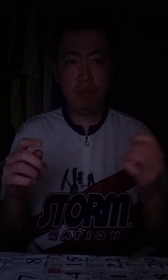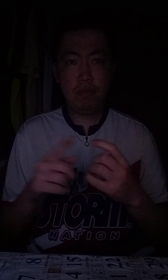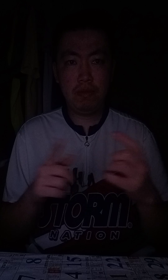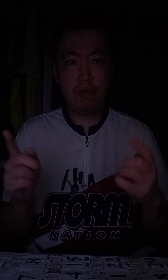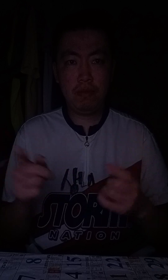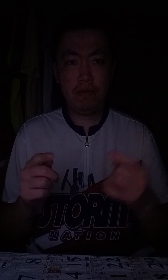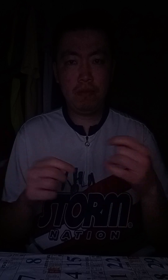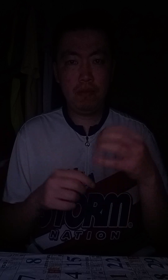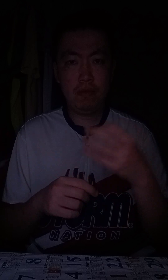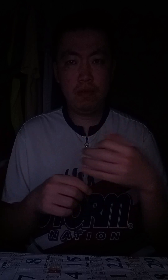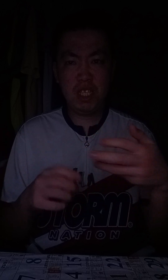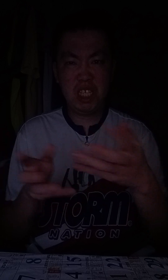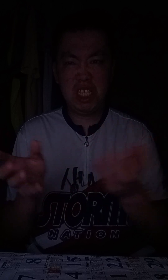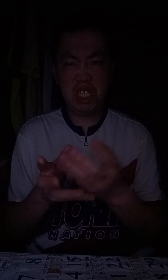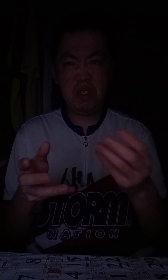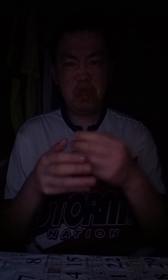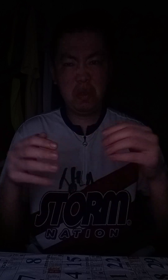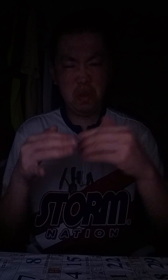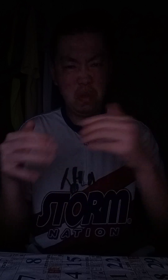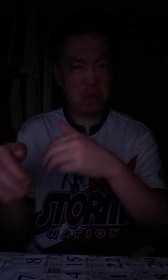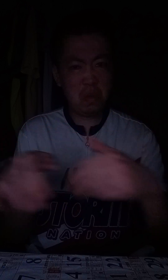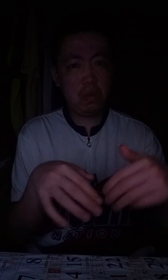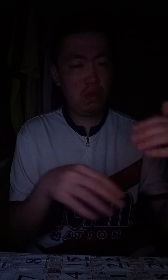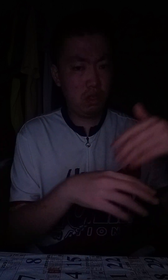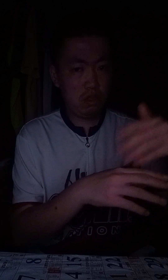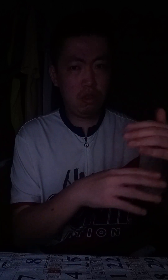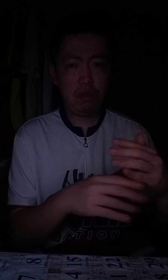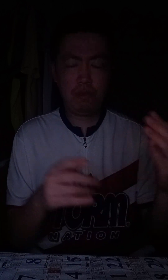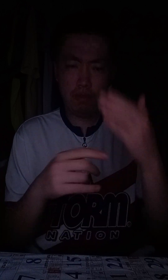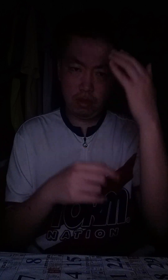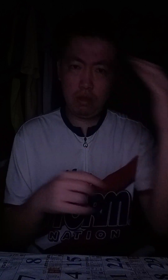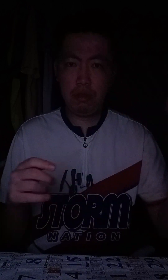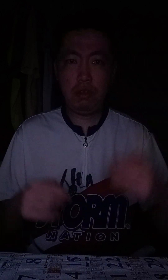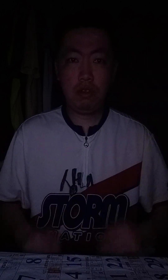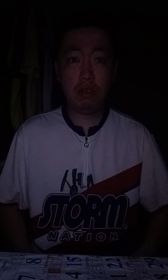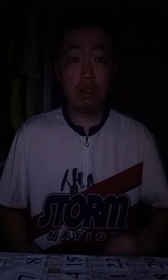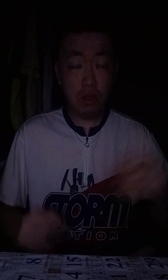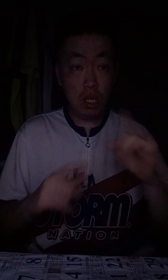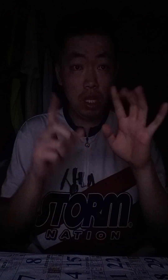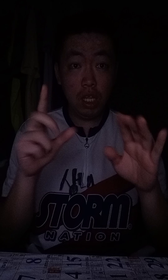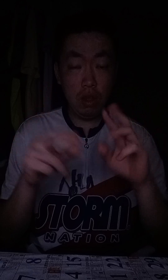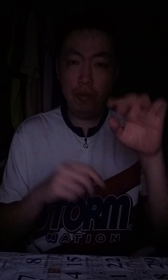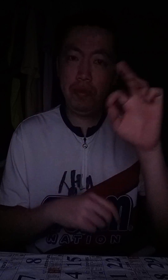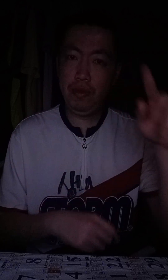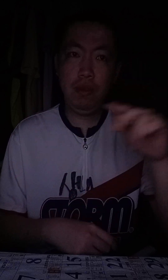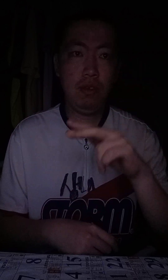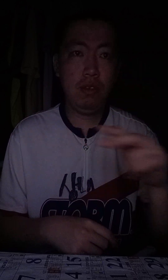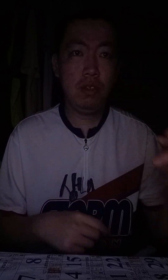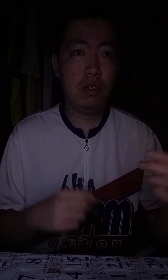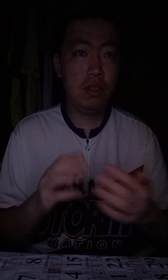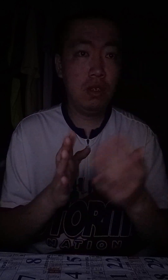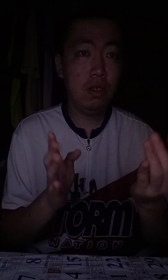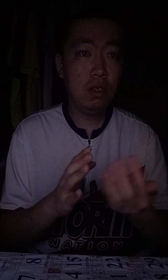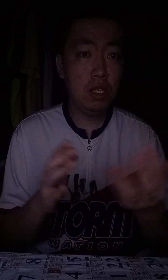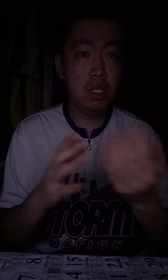고속도로에선 탱크로리 차량이 미끄러져 50대 운전자가 다쳤고 오전 8시 30분쯤 충남 보령 서해안